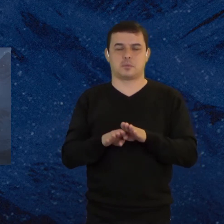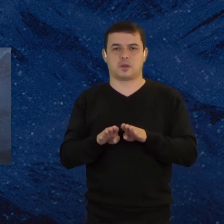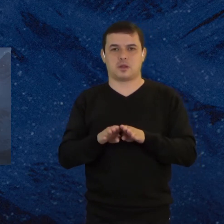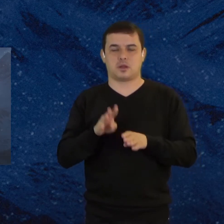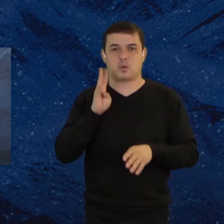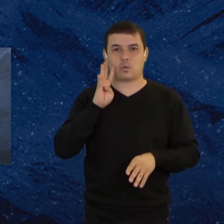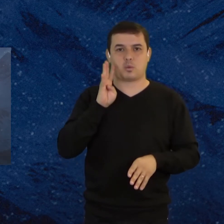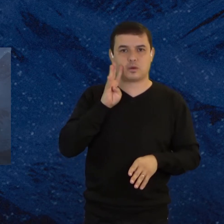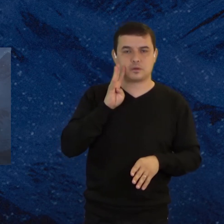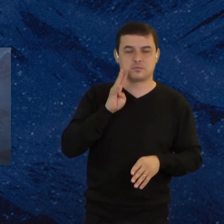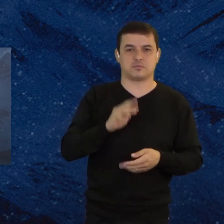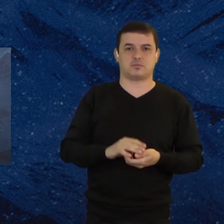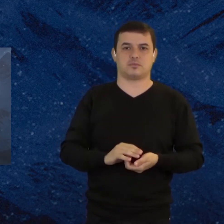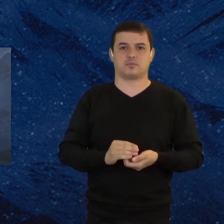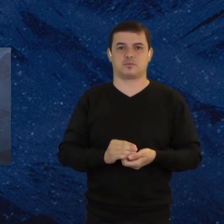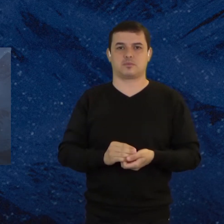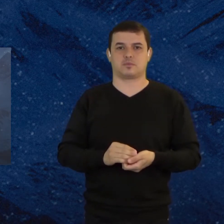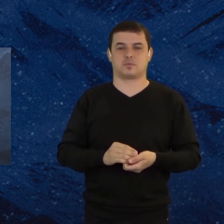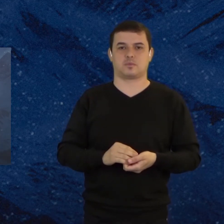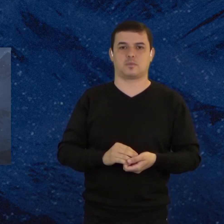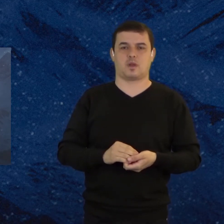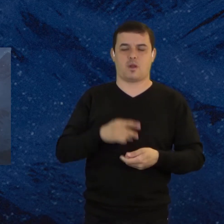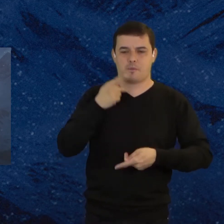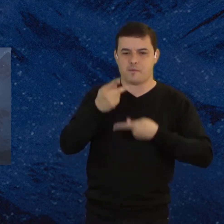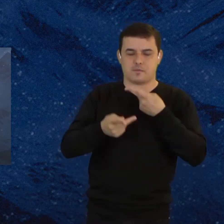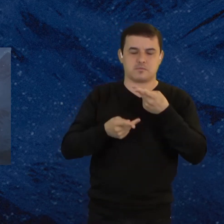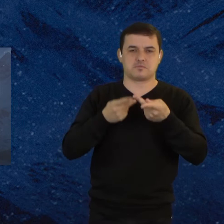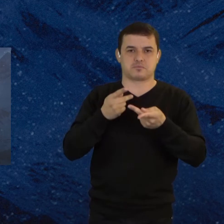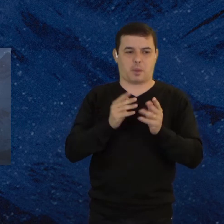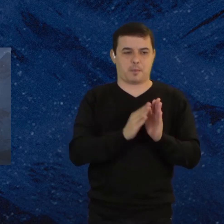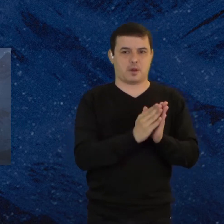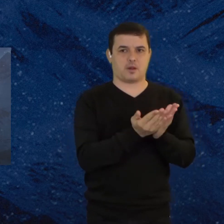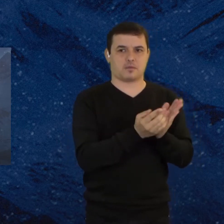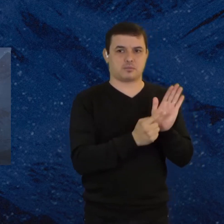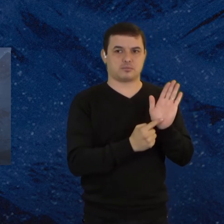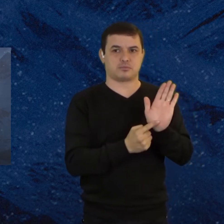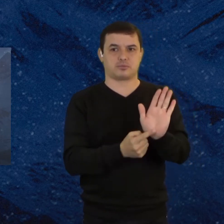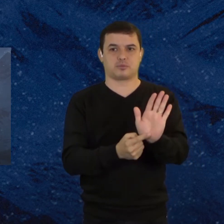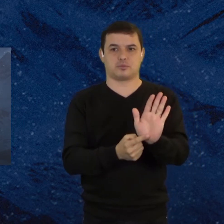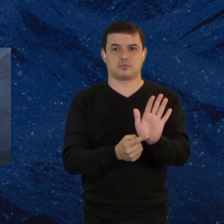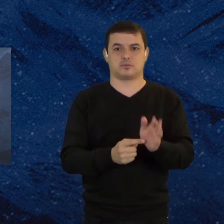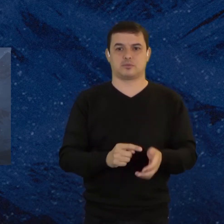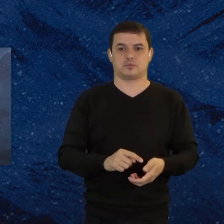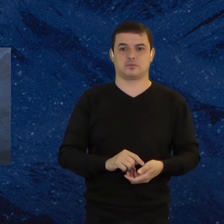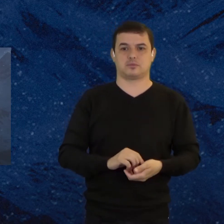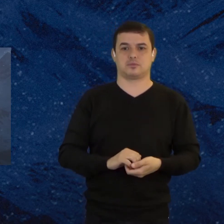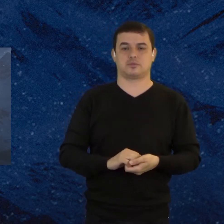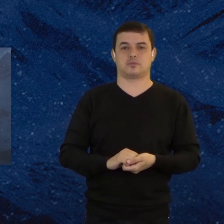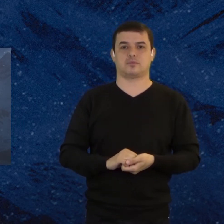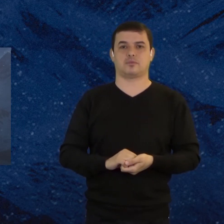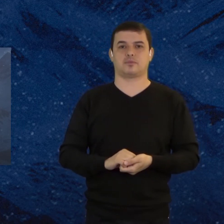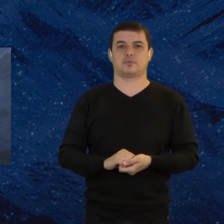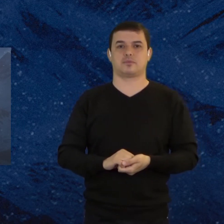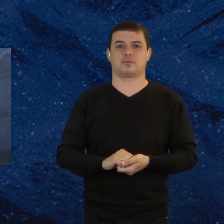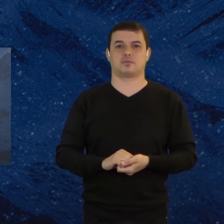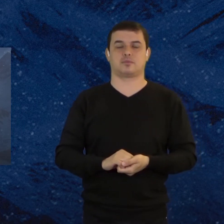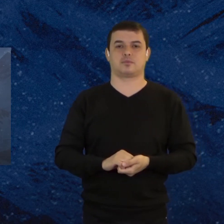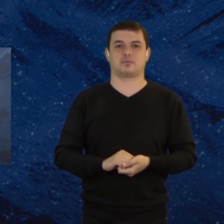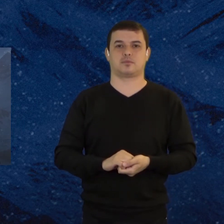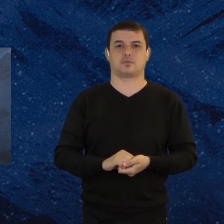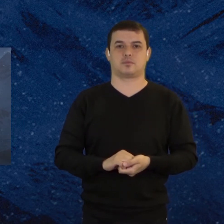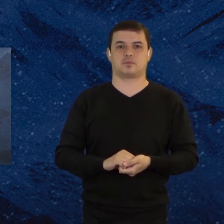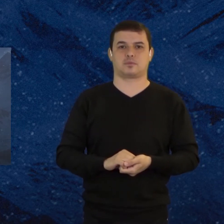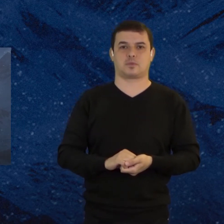têm trazido a palavra para nós. Além disso, na quarta-feira também, às